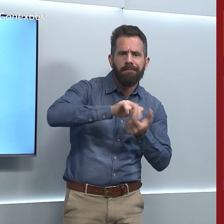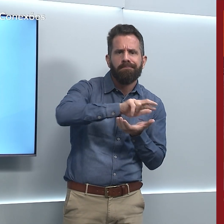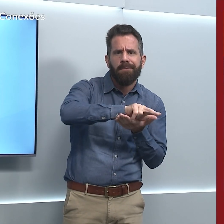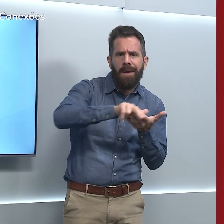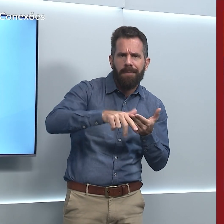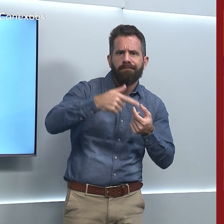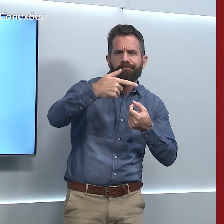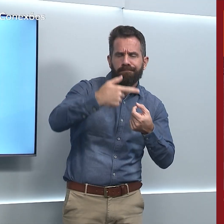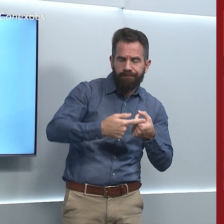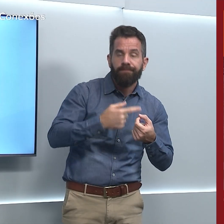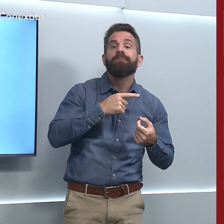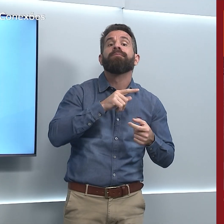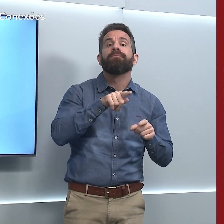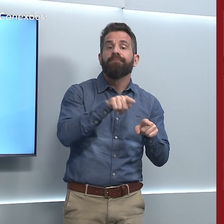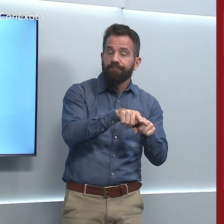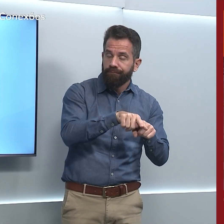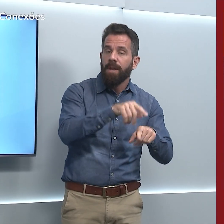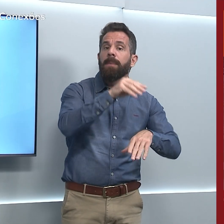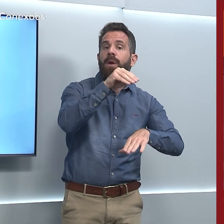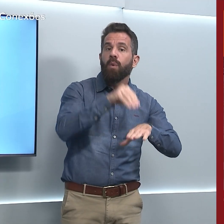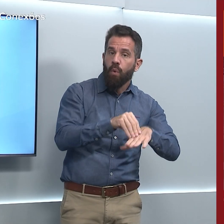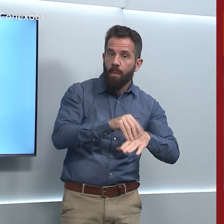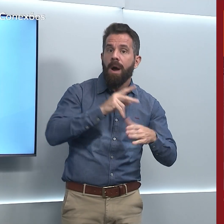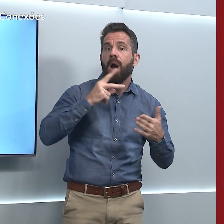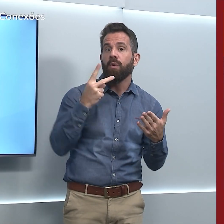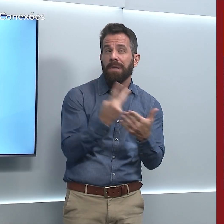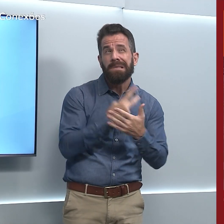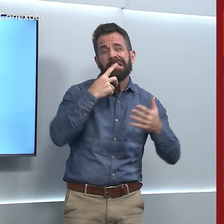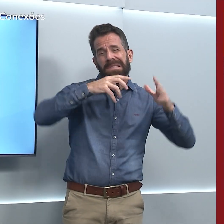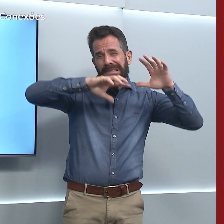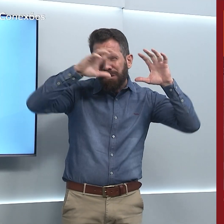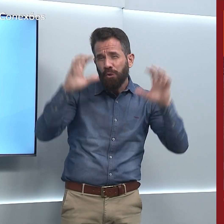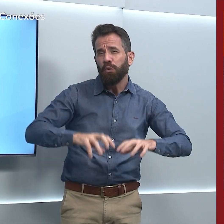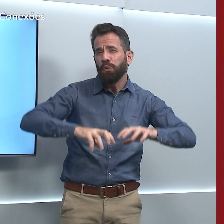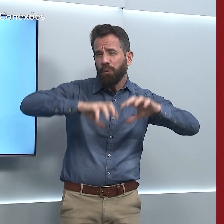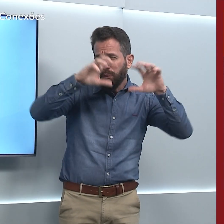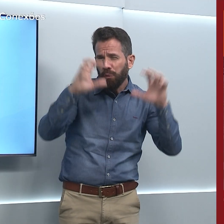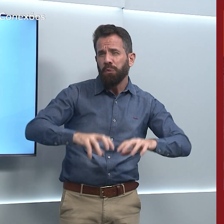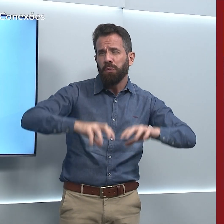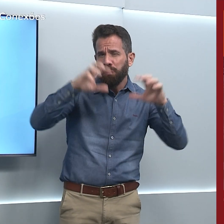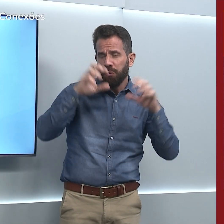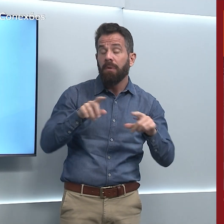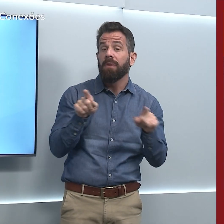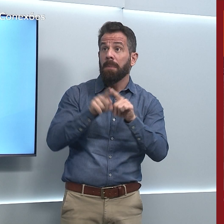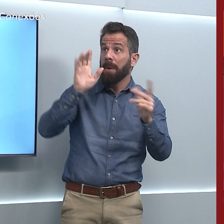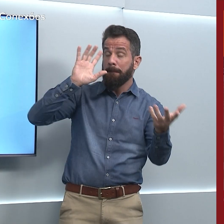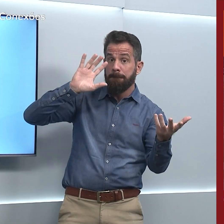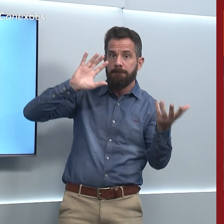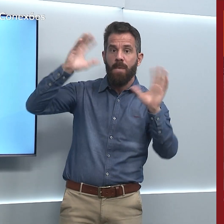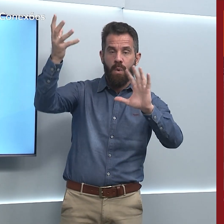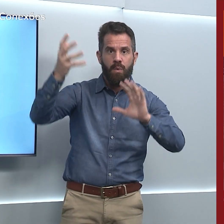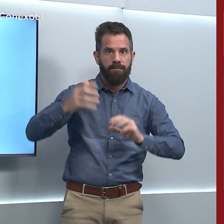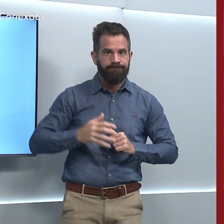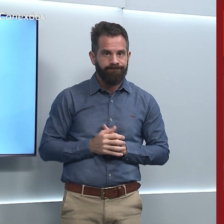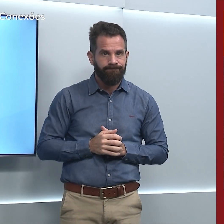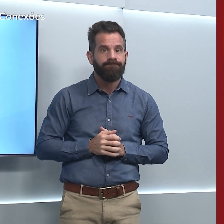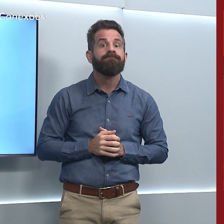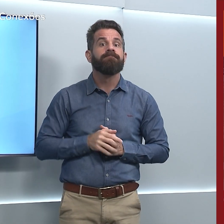chuvas torrenciais e outros eventos climáticos. As inundações mataram pelo